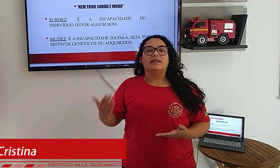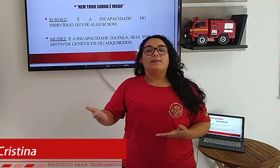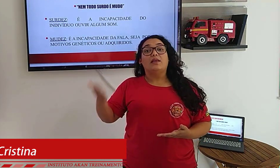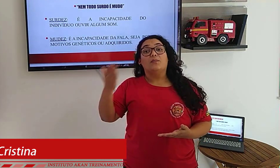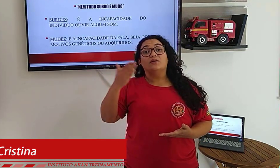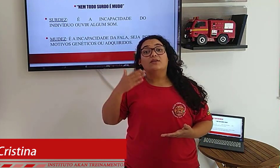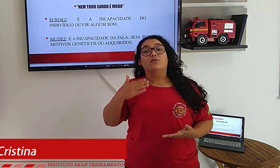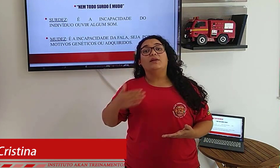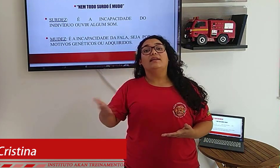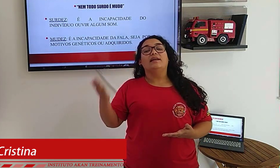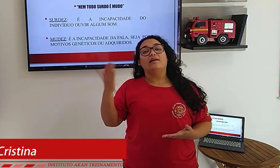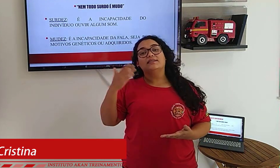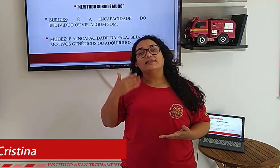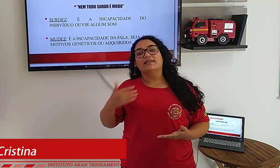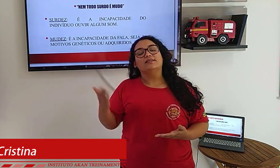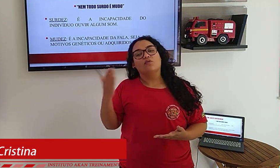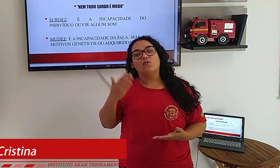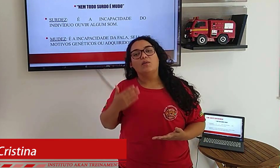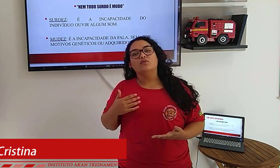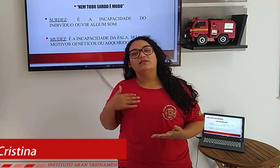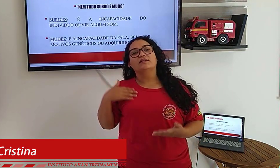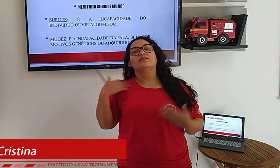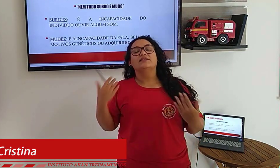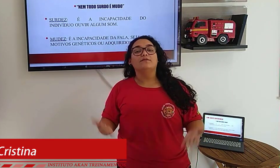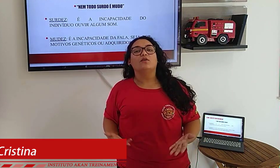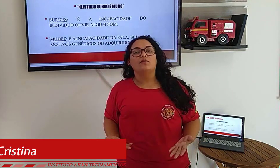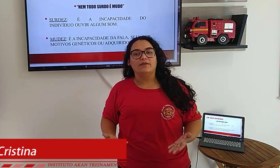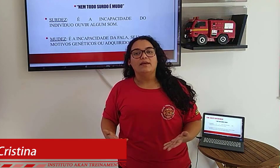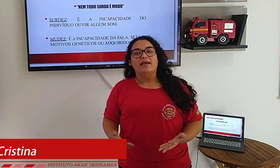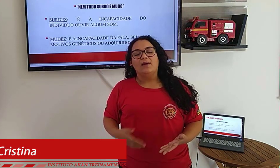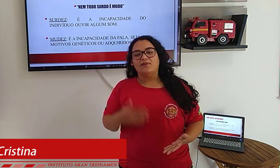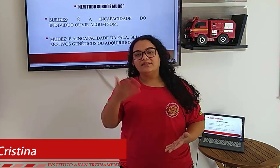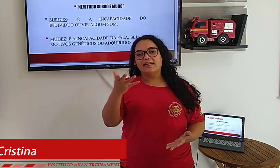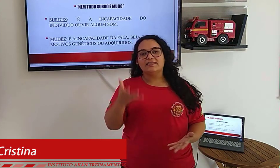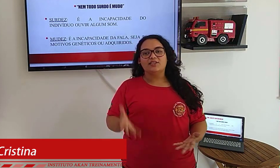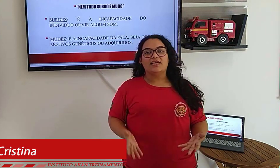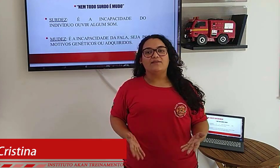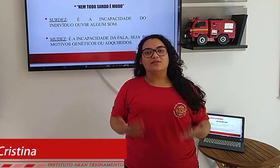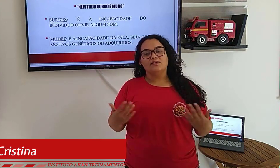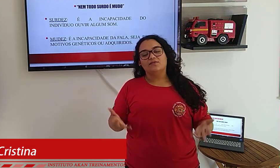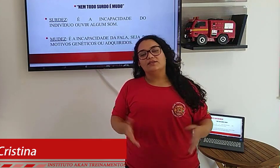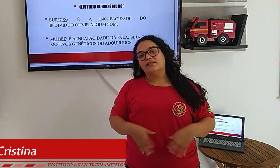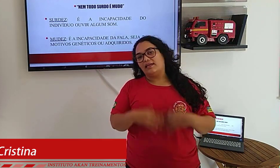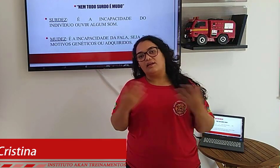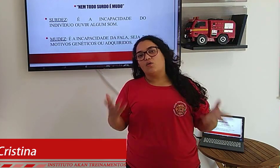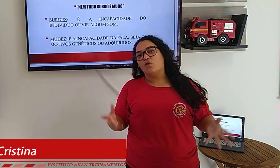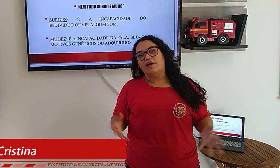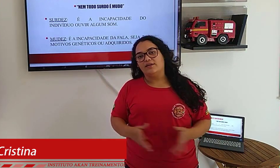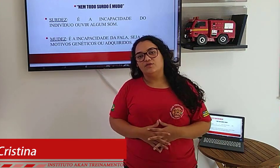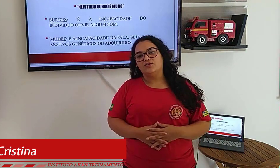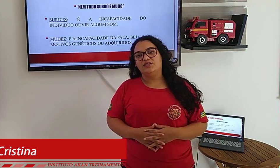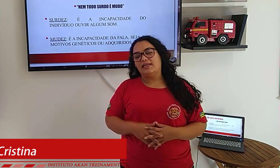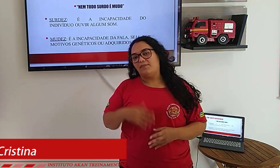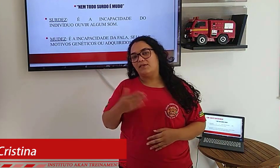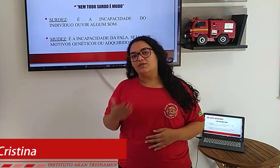possa compreender a sensação que uma música desenvolve. É por isso que nessas lives que você está ocorrendo hoje em dia, na época de